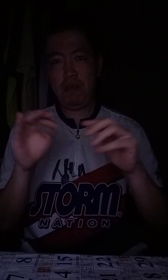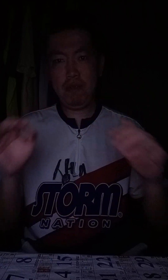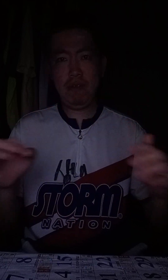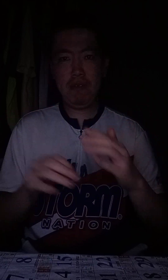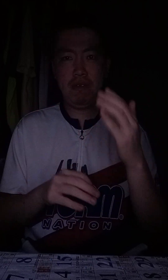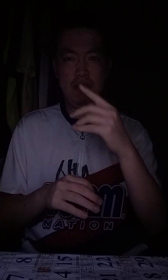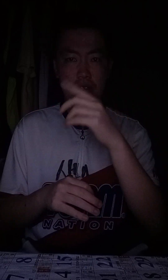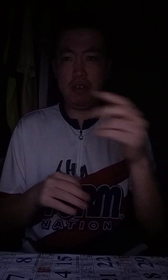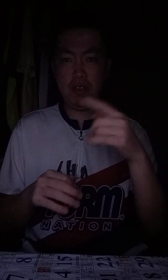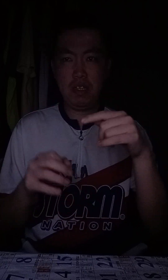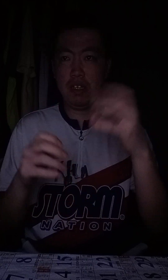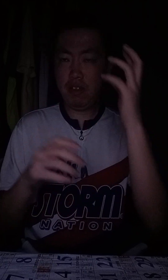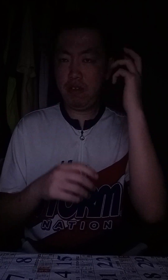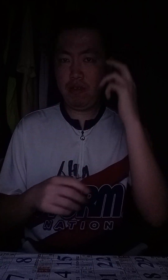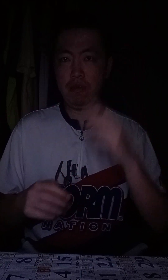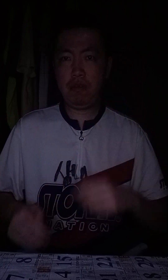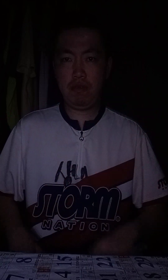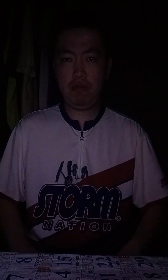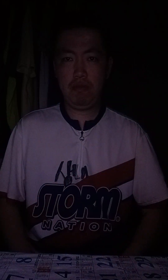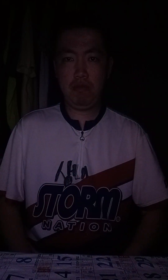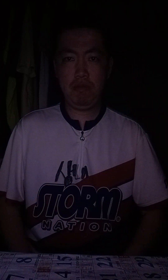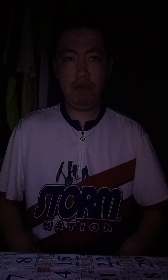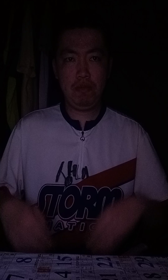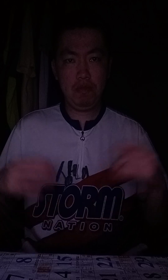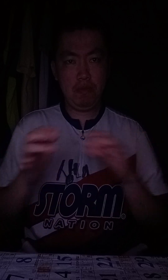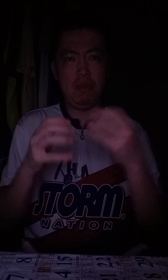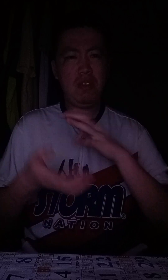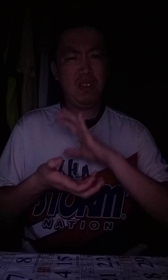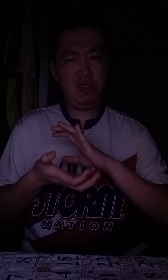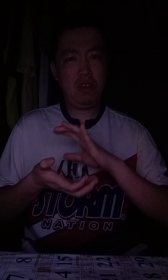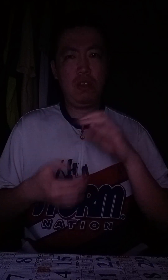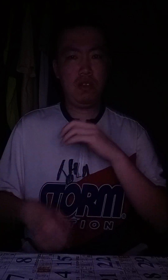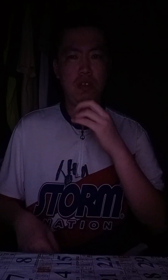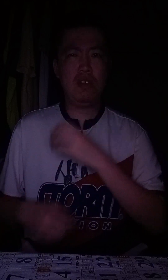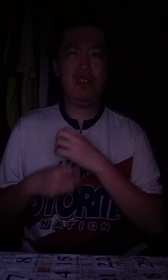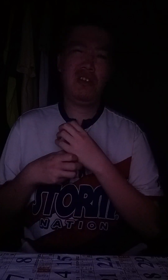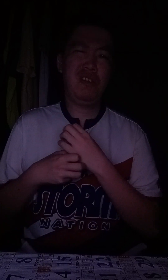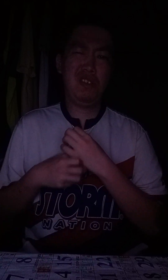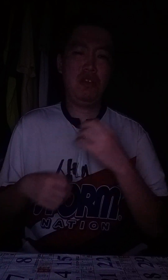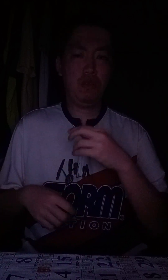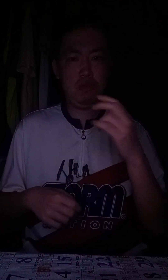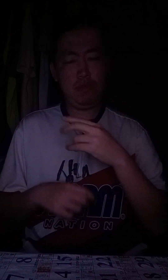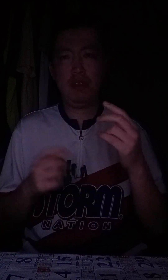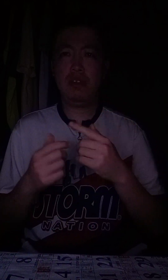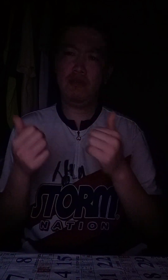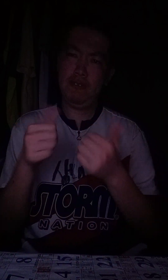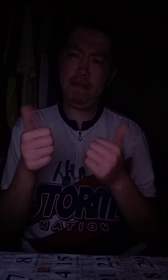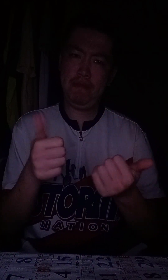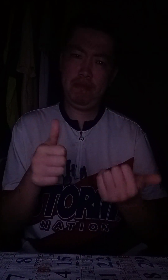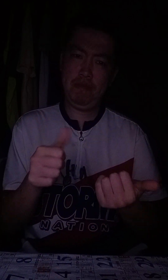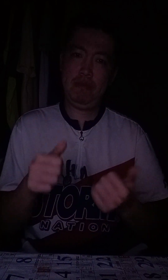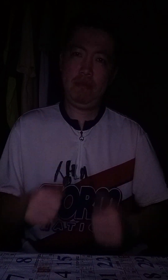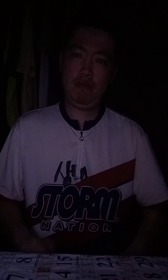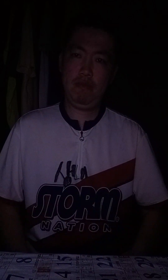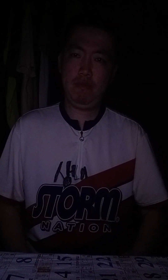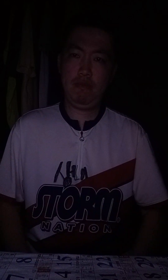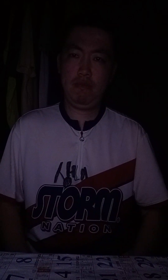그렇게 하고 119 가는 거거든요. 심정지 상태로 구조된 A군은 병원으로 옮겨졌지만 끝내 숨졌습니다. 이번에